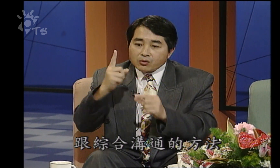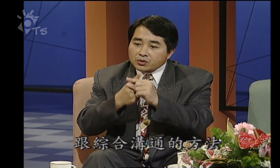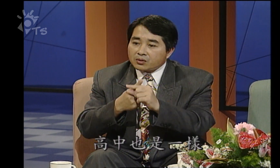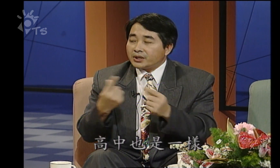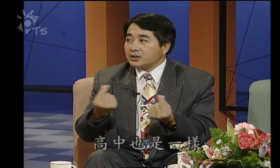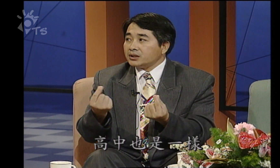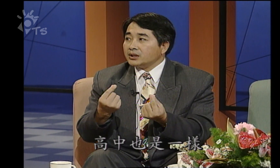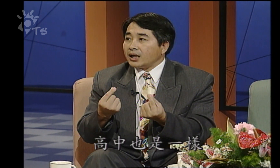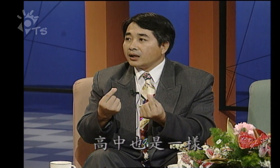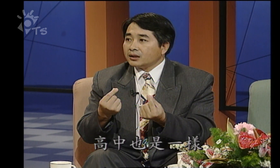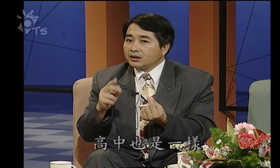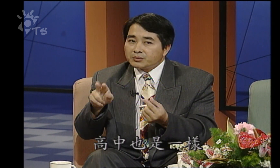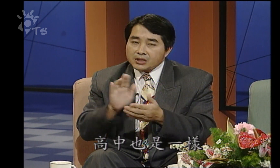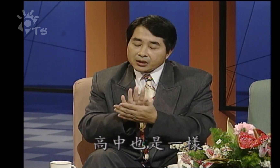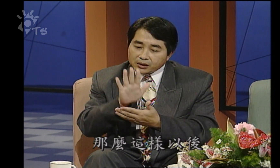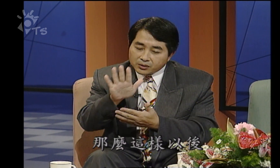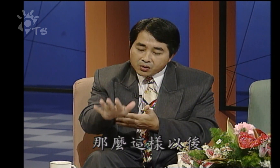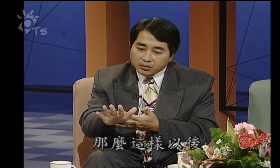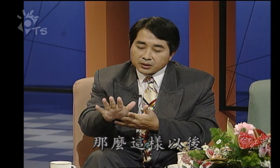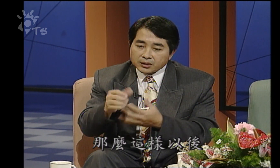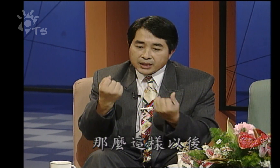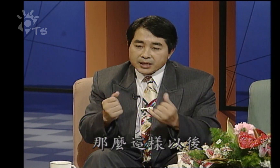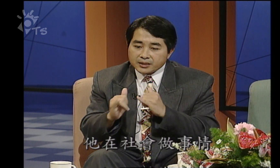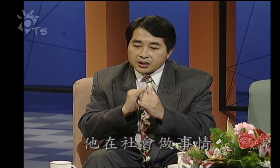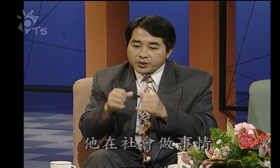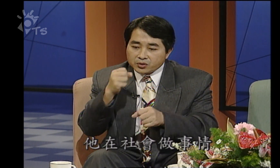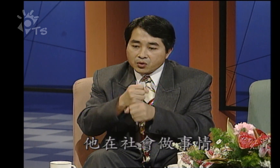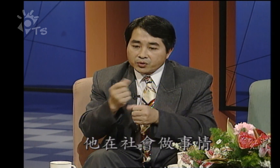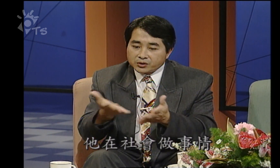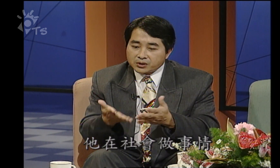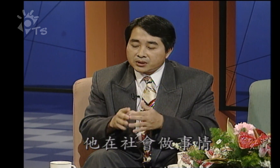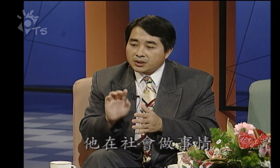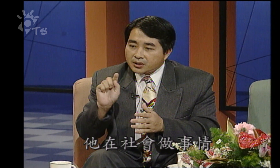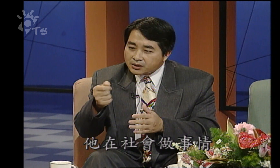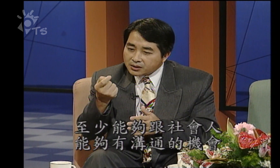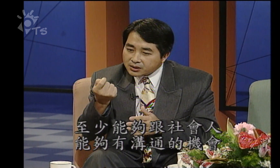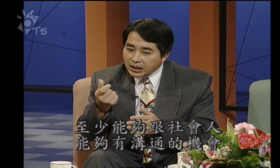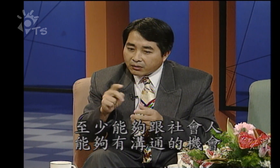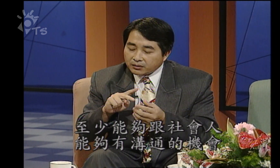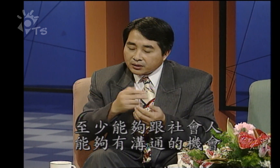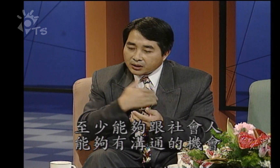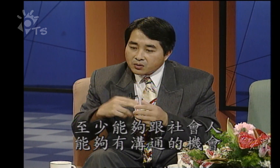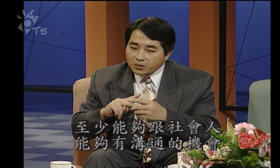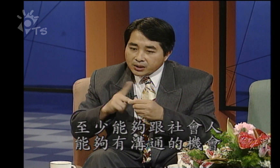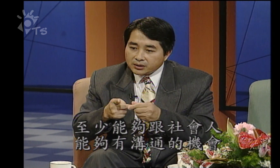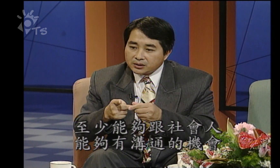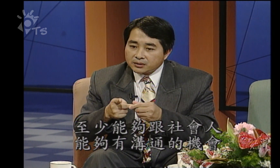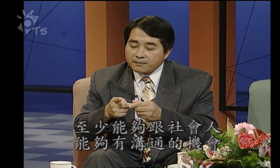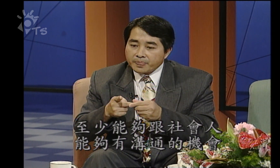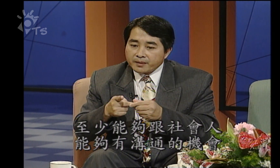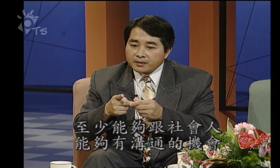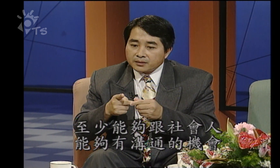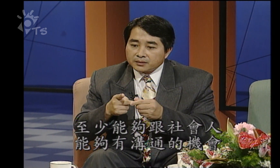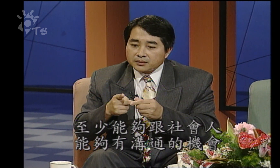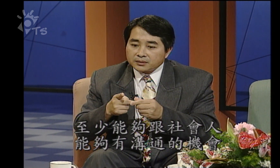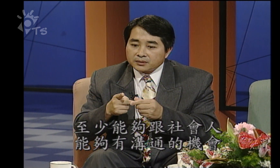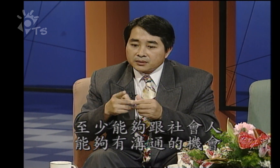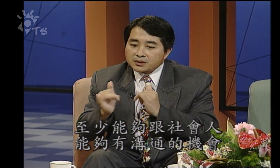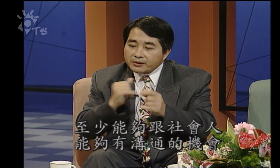中也是一样。那么这样以后他在社会做事情，至少能够跟社会